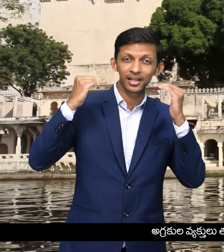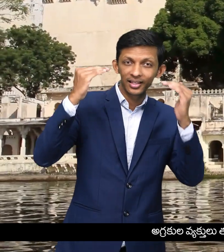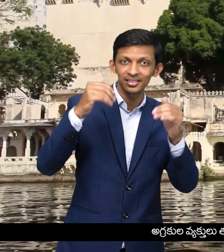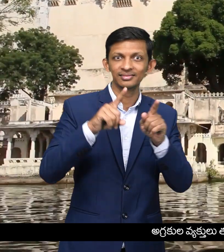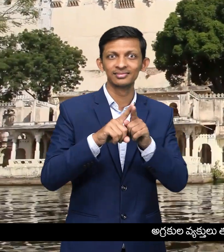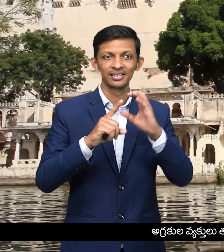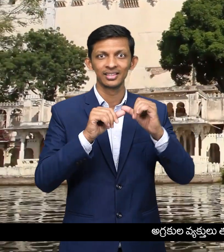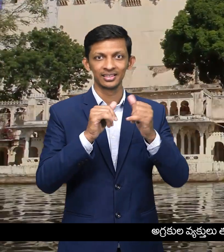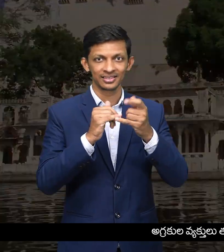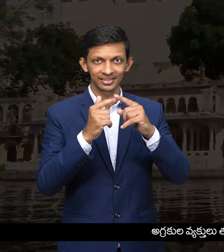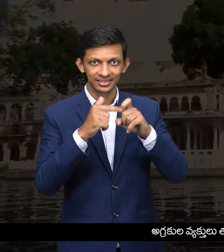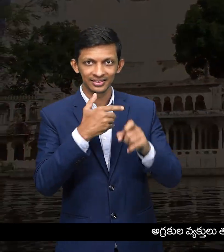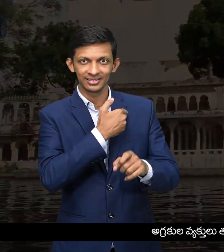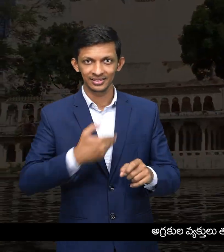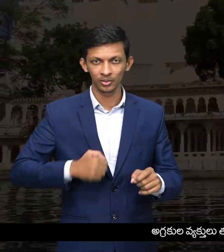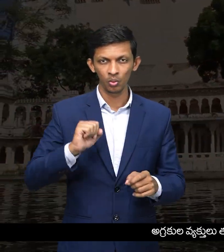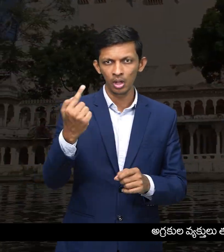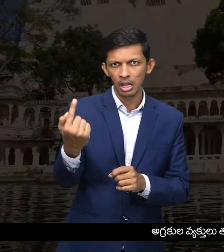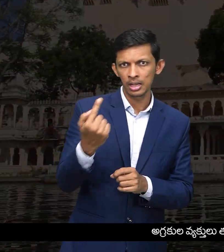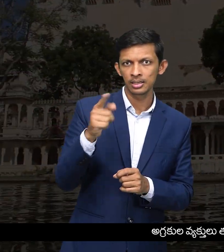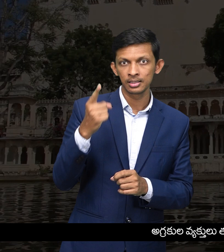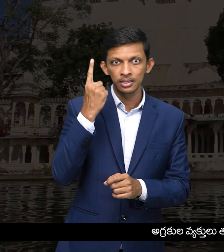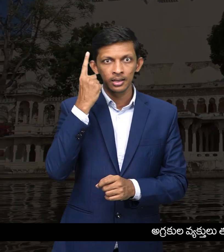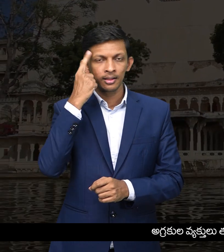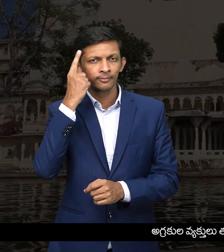అగ్రకుల వ్యక్తులు తమను తాము గొప్పవారిగా భావించగా,